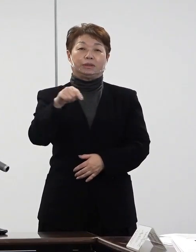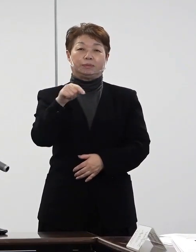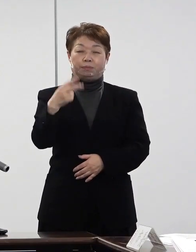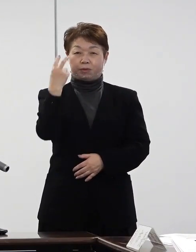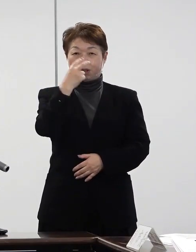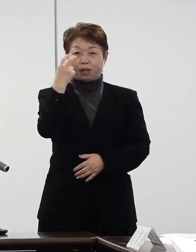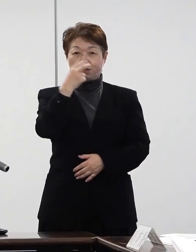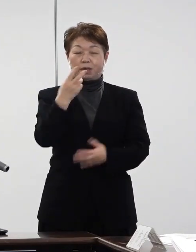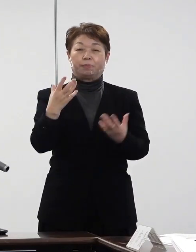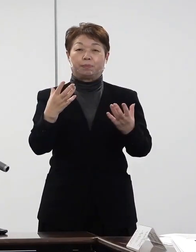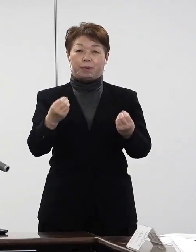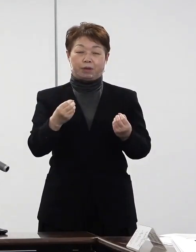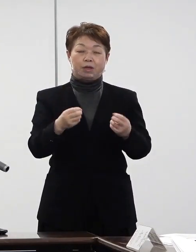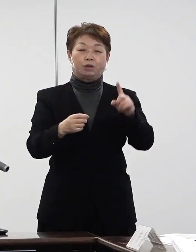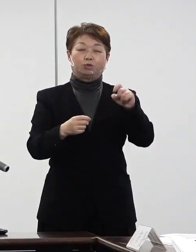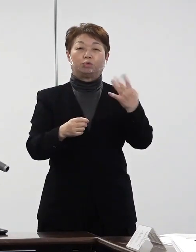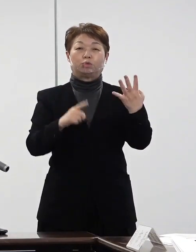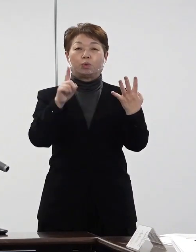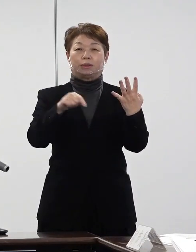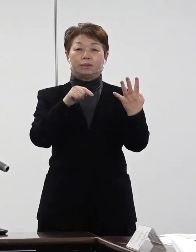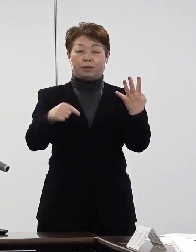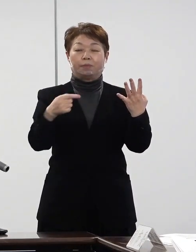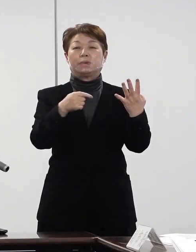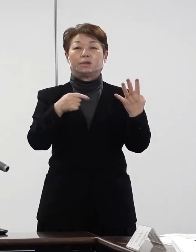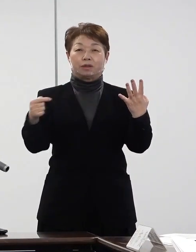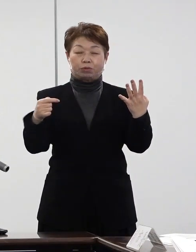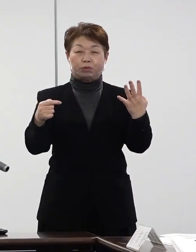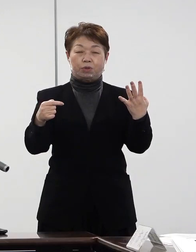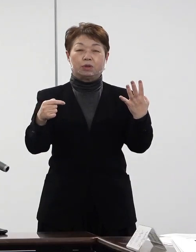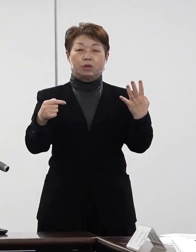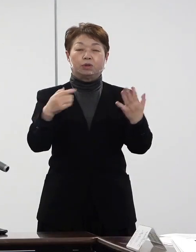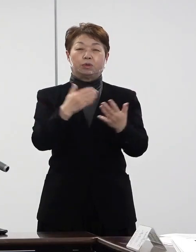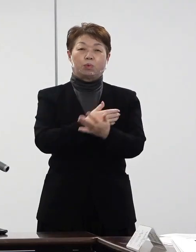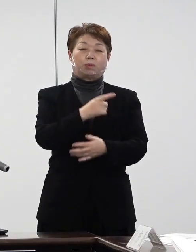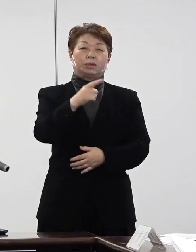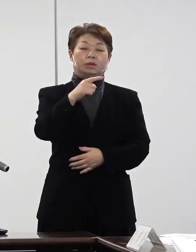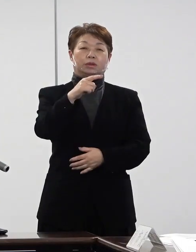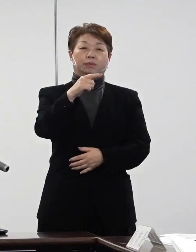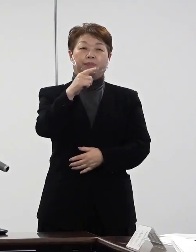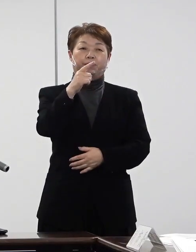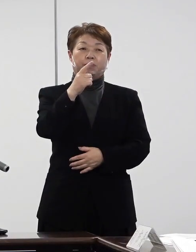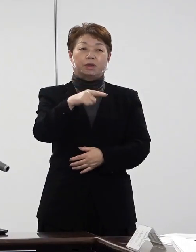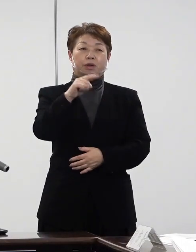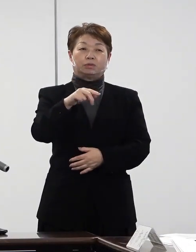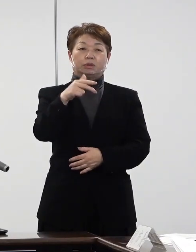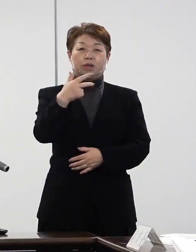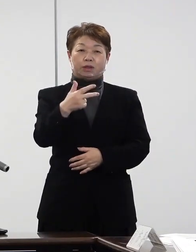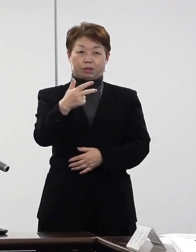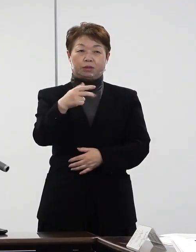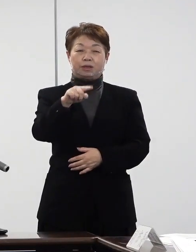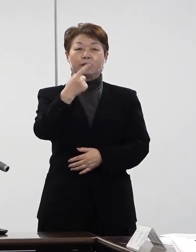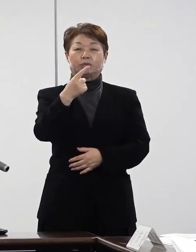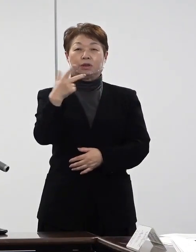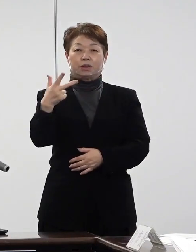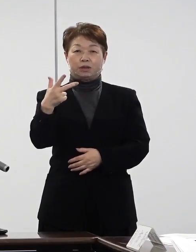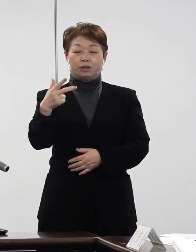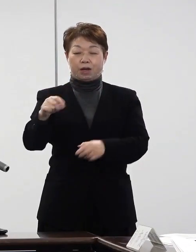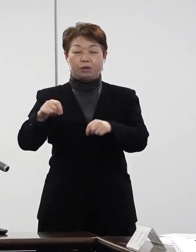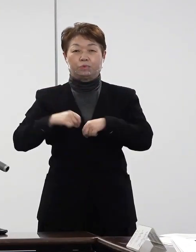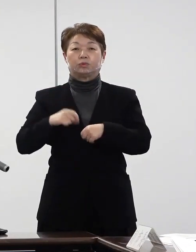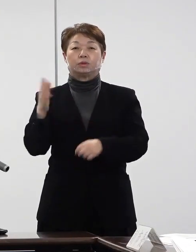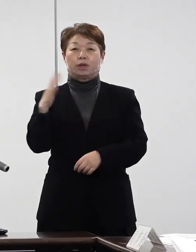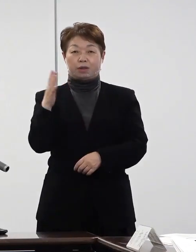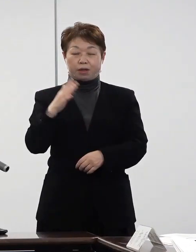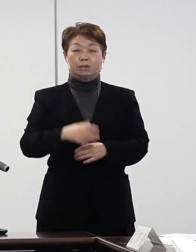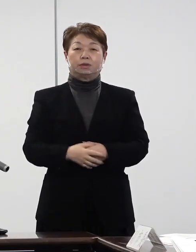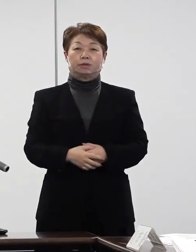を行い、14名が陰性、107名が陰性となっております。当該施設